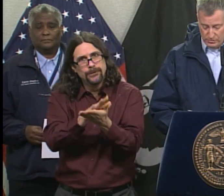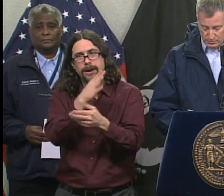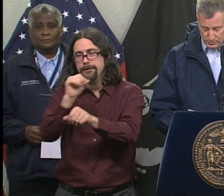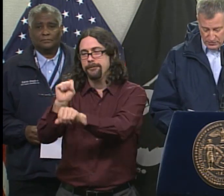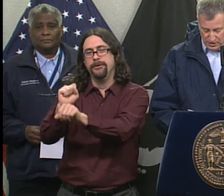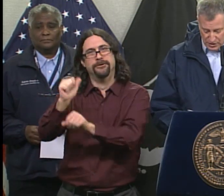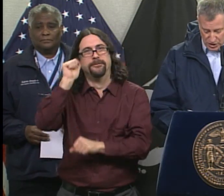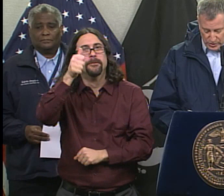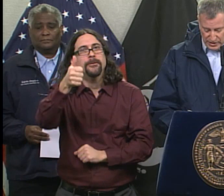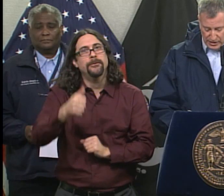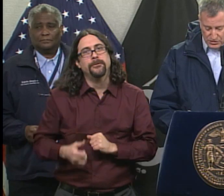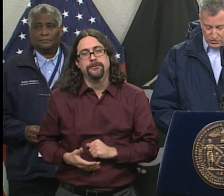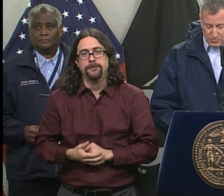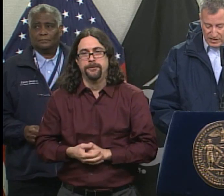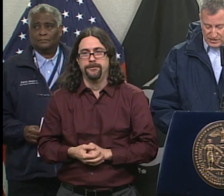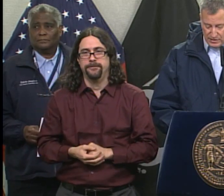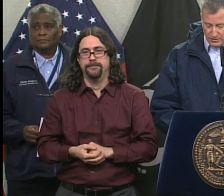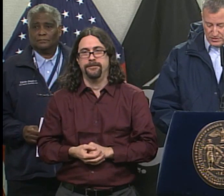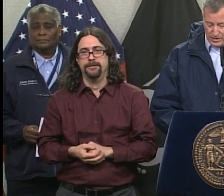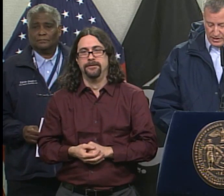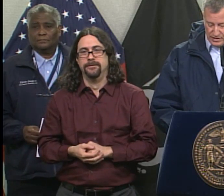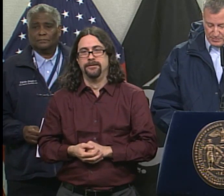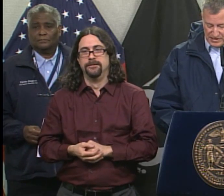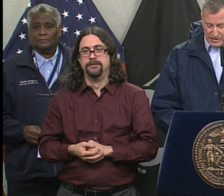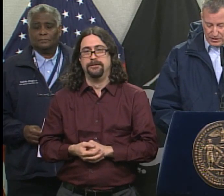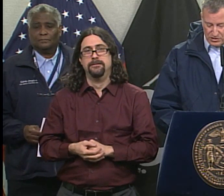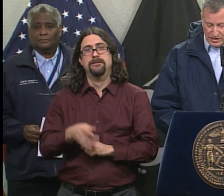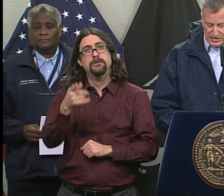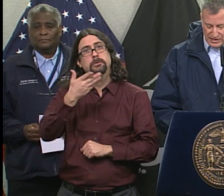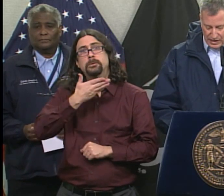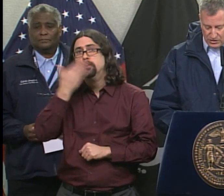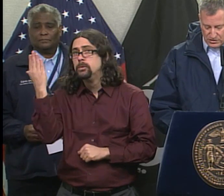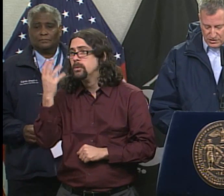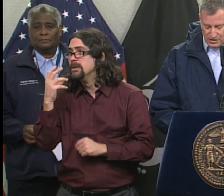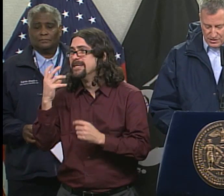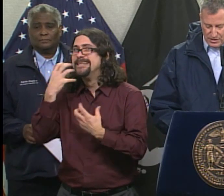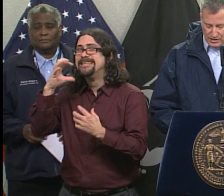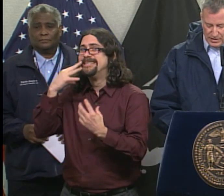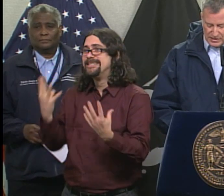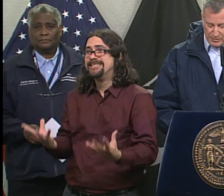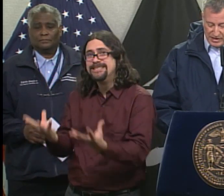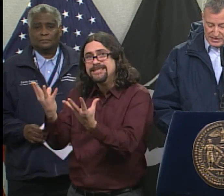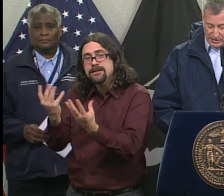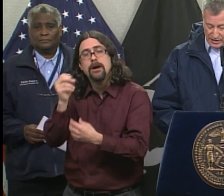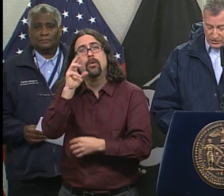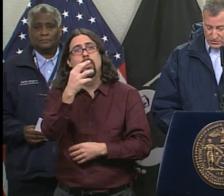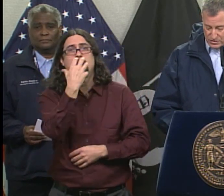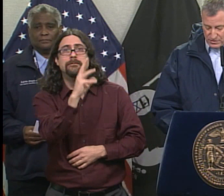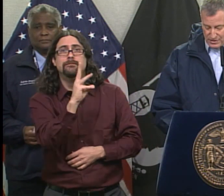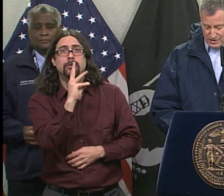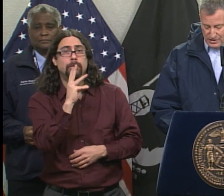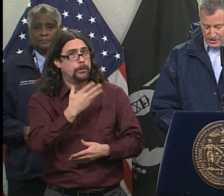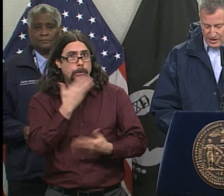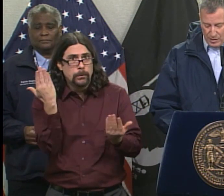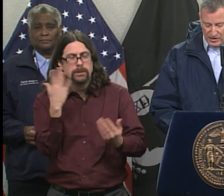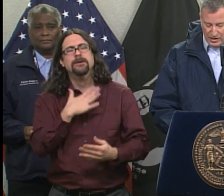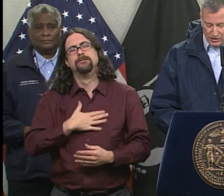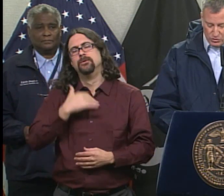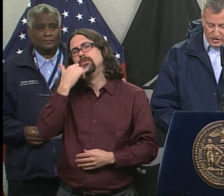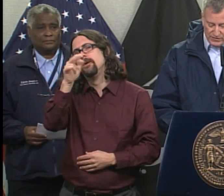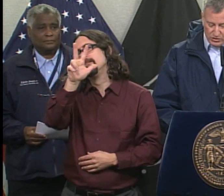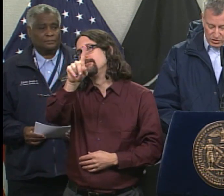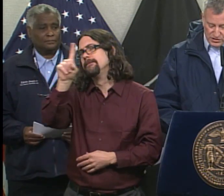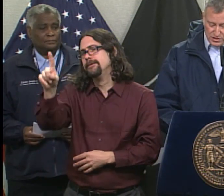311. Cuiden a sus vecinos, en especial los ancianos y discapacitados. Y llamen